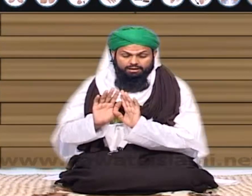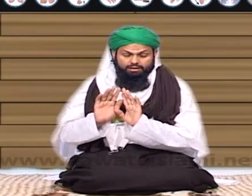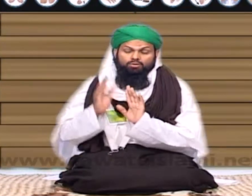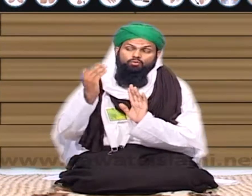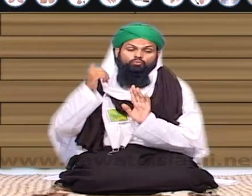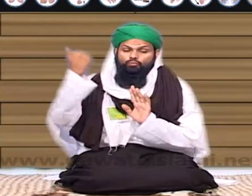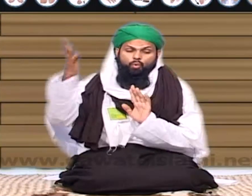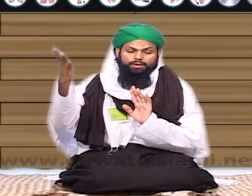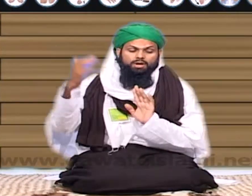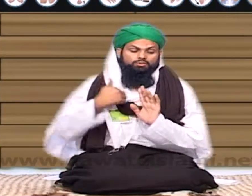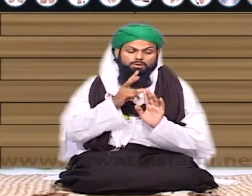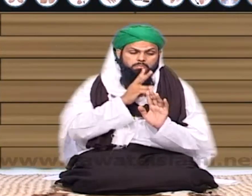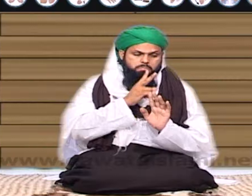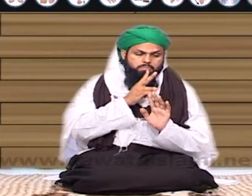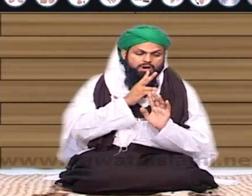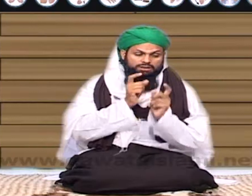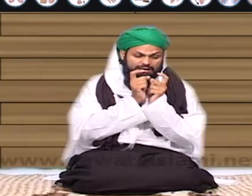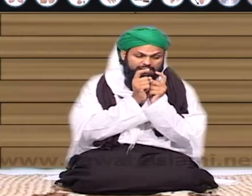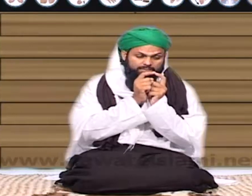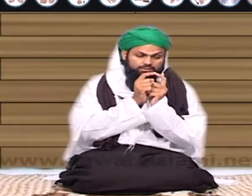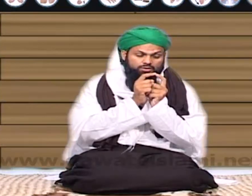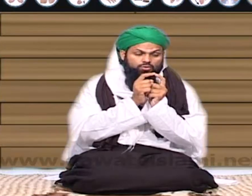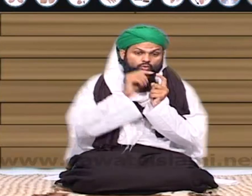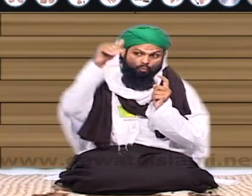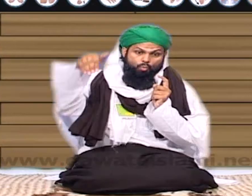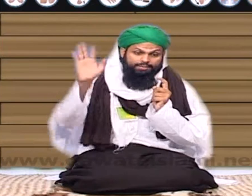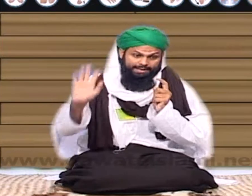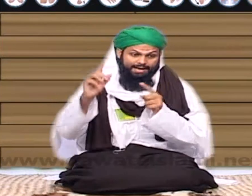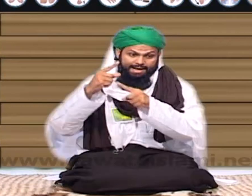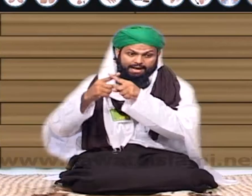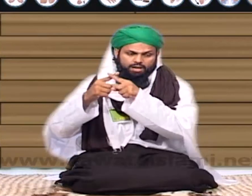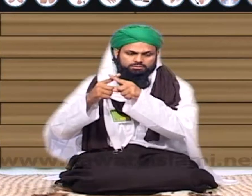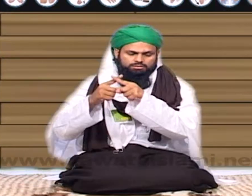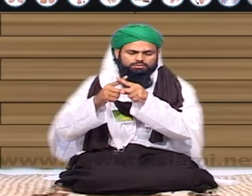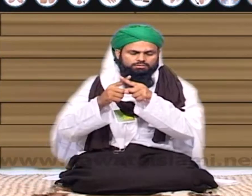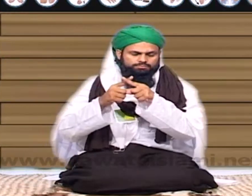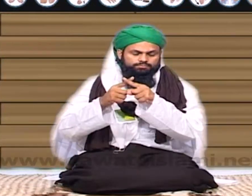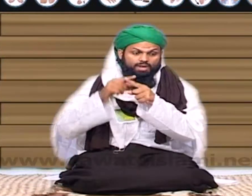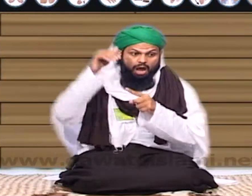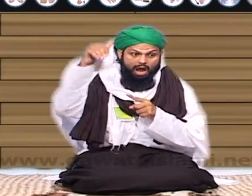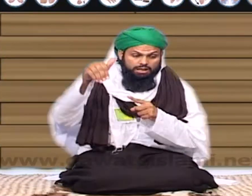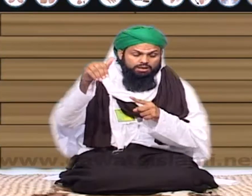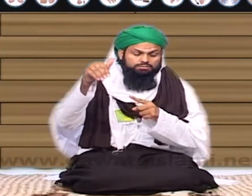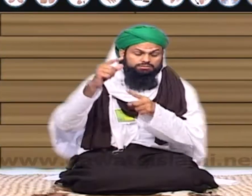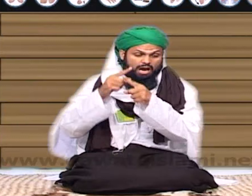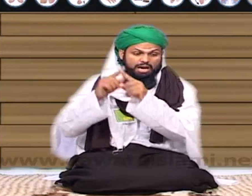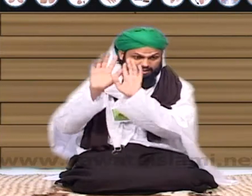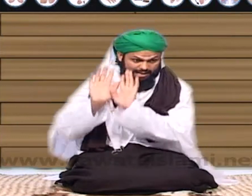ہو تو، یعنی جس کے پیٹھ کے پیچھے برائی کی جائے وہ غیبت ہے. تو عرض کیا یا رسول اللہ صلی اللہ علیہ وسلم اگر وہ